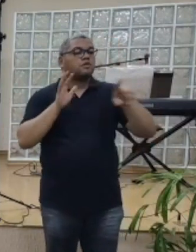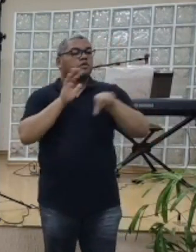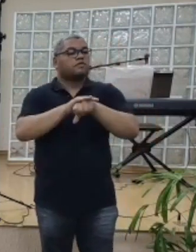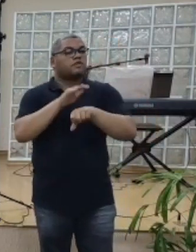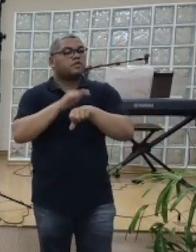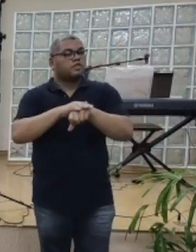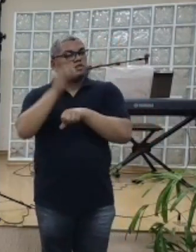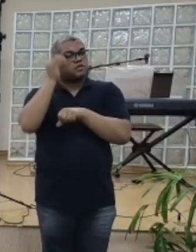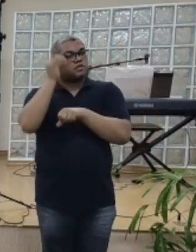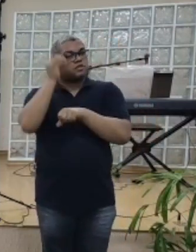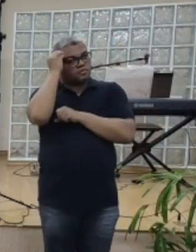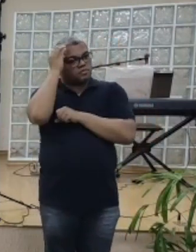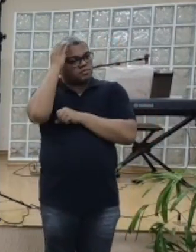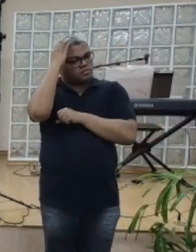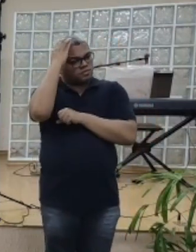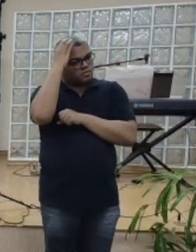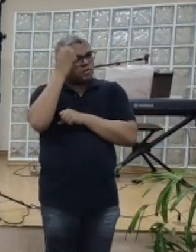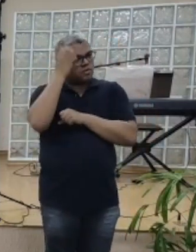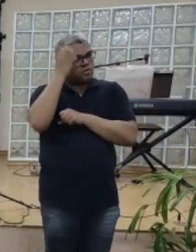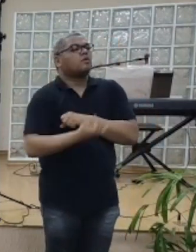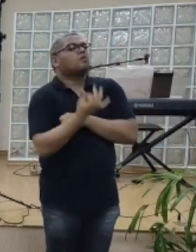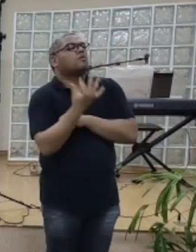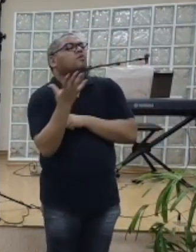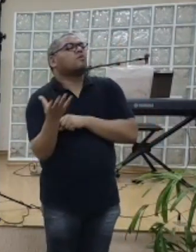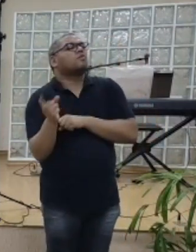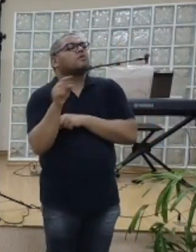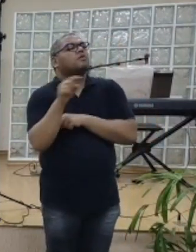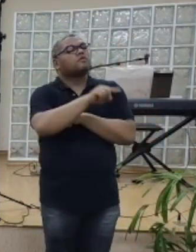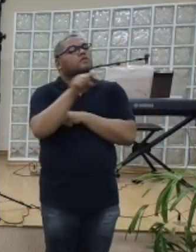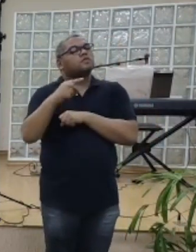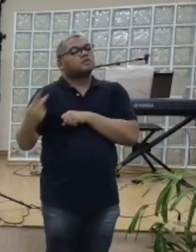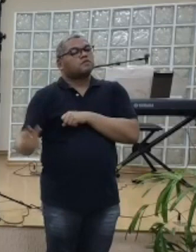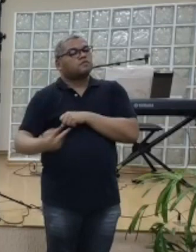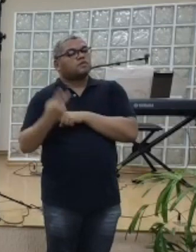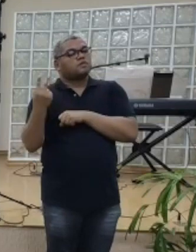você valoriza aquilo que é ensinado numa igreja.